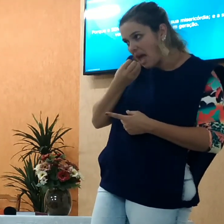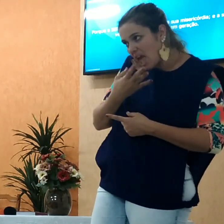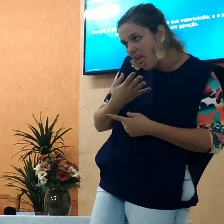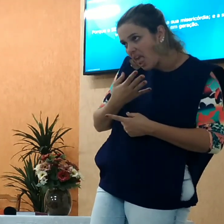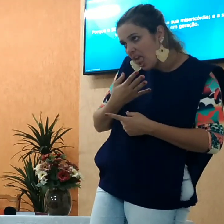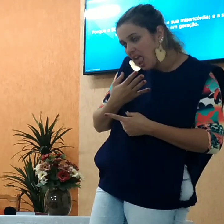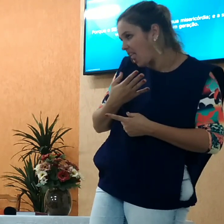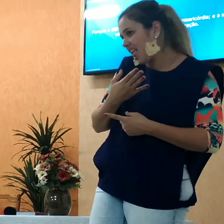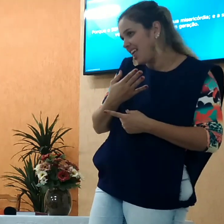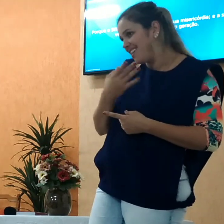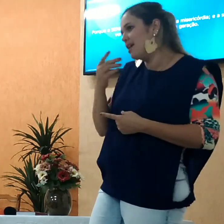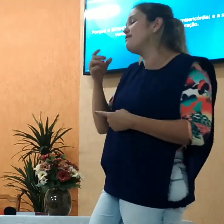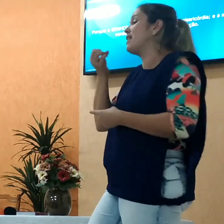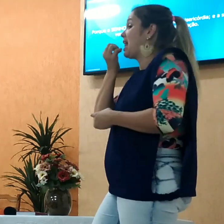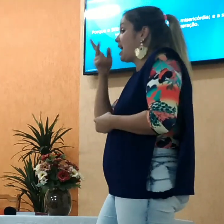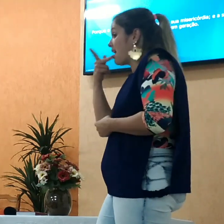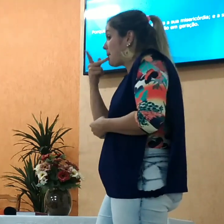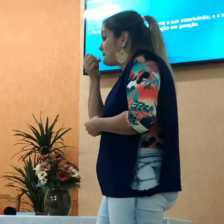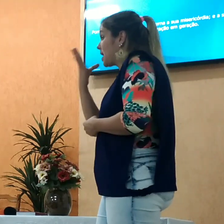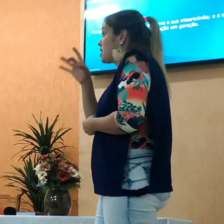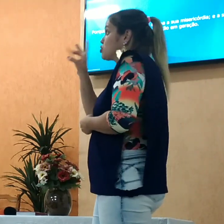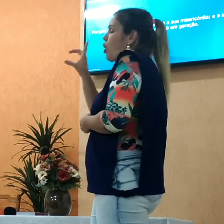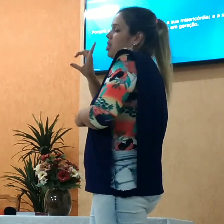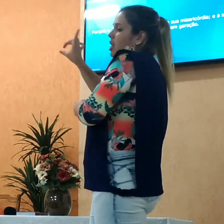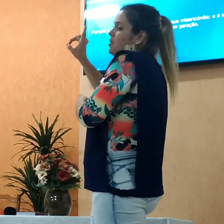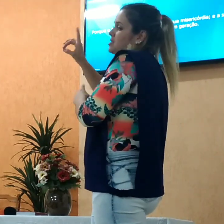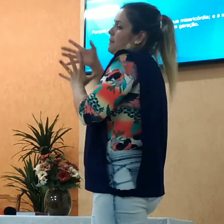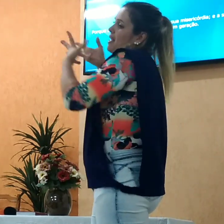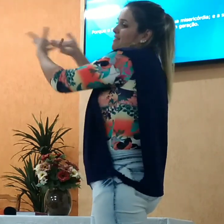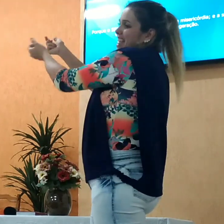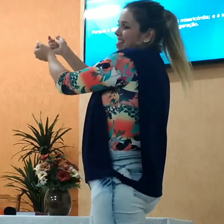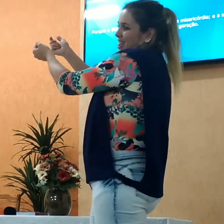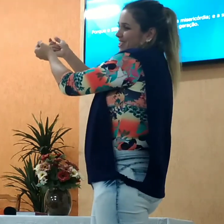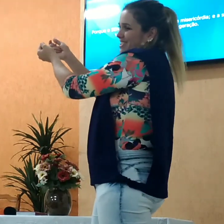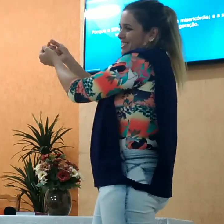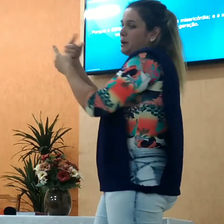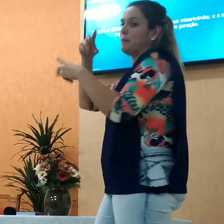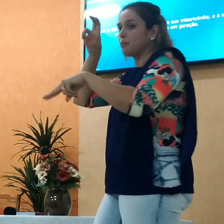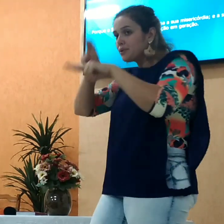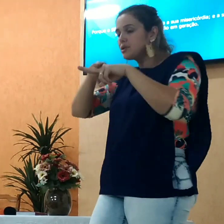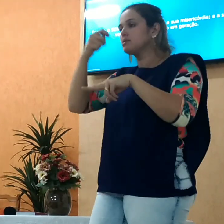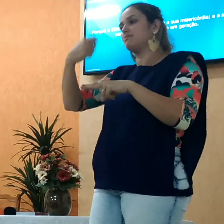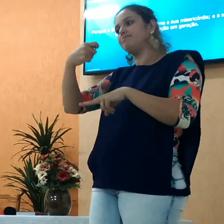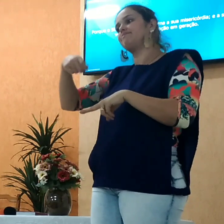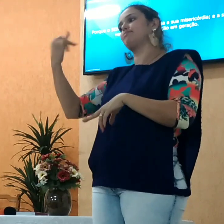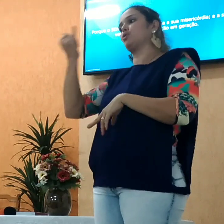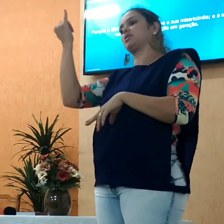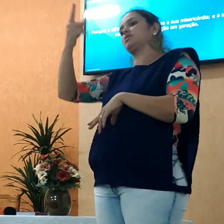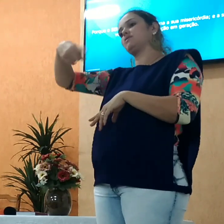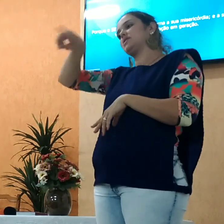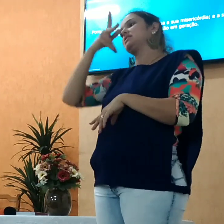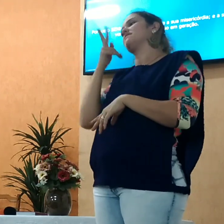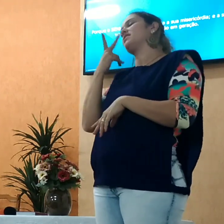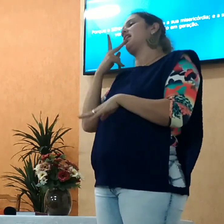todo o bem para nós. Por isso, bendizei o nome do Senhor, porque Ele é bom e a